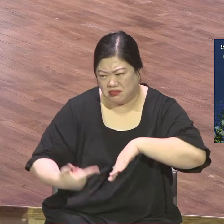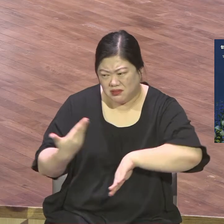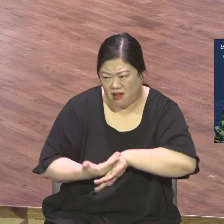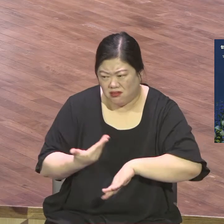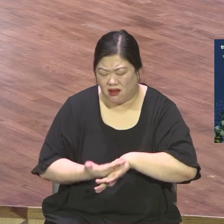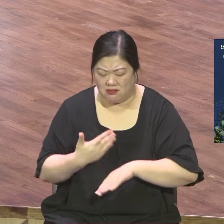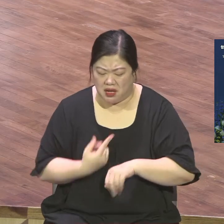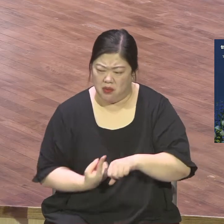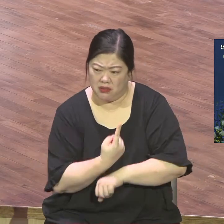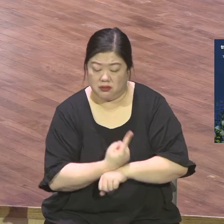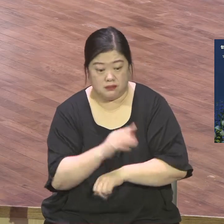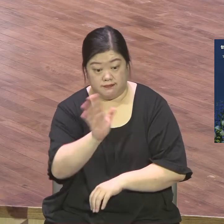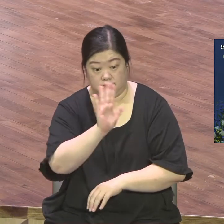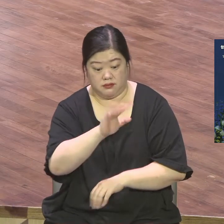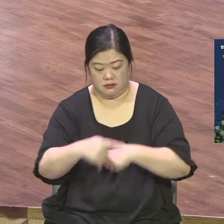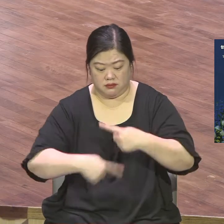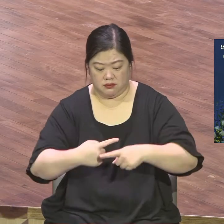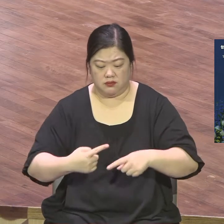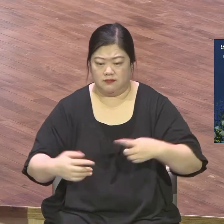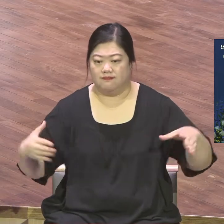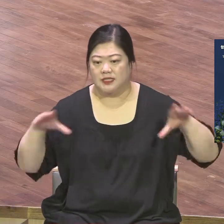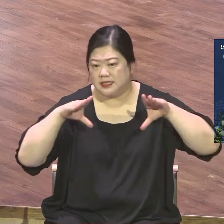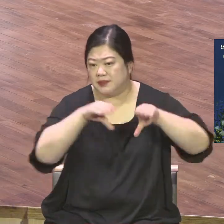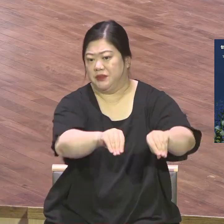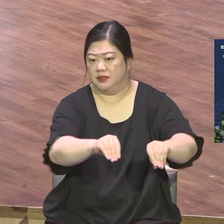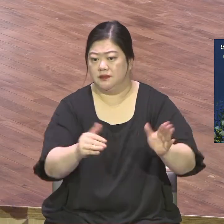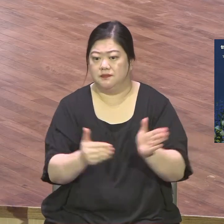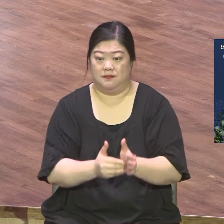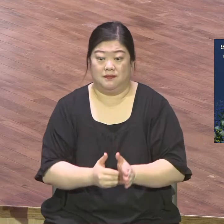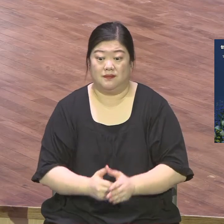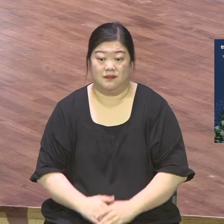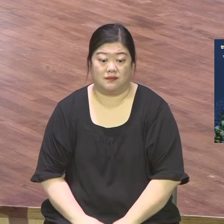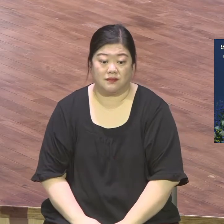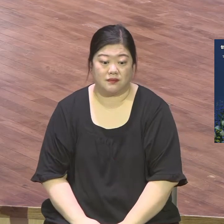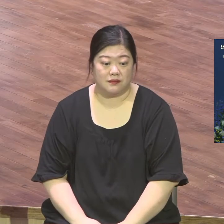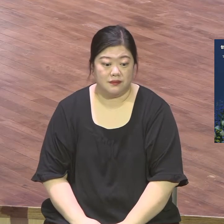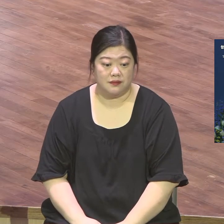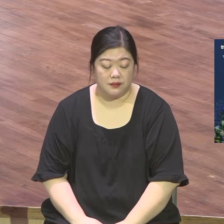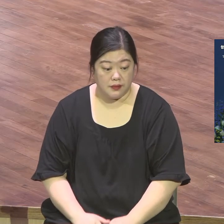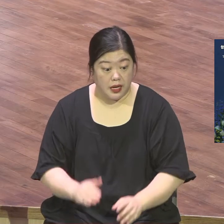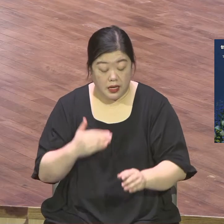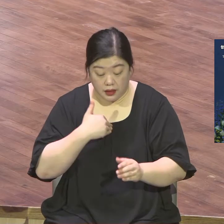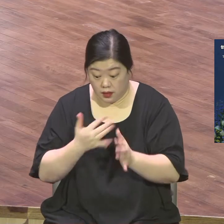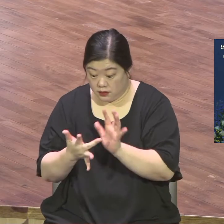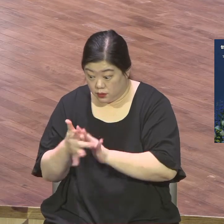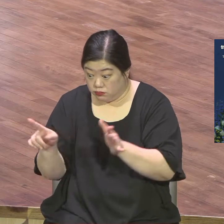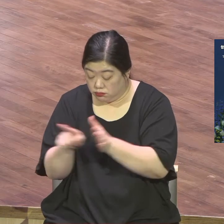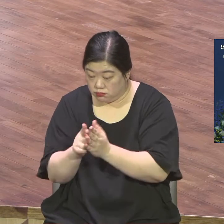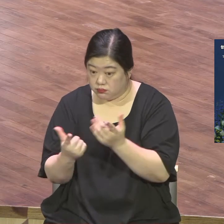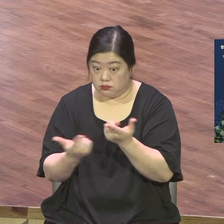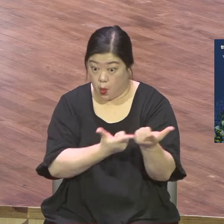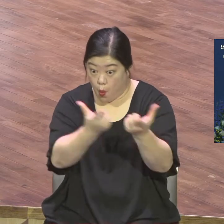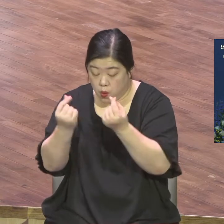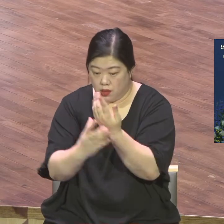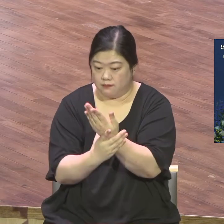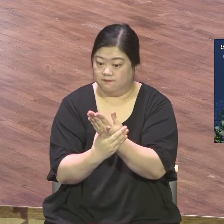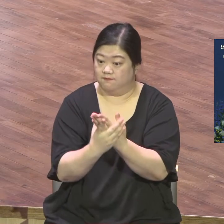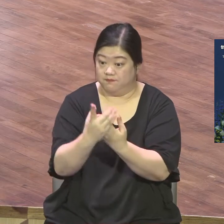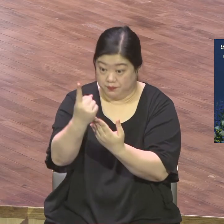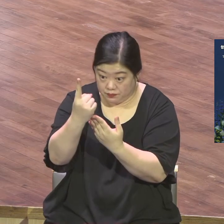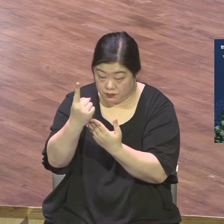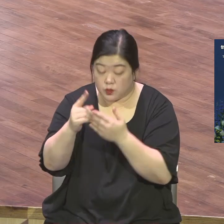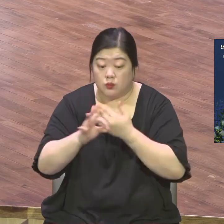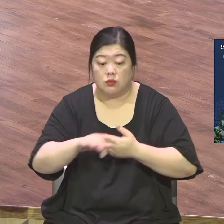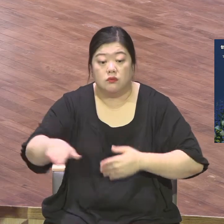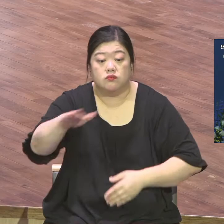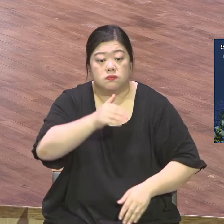본문을 통해서 사도 바울은 이렇게 하나된 공동체 안에서 어떤 영적 정체성을 가지고 살아야 하는지에